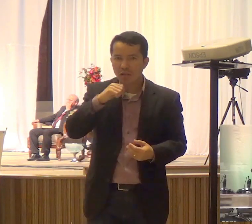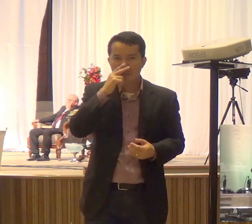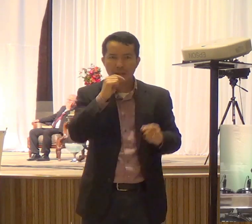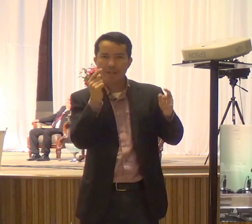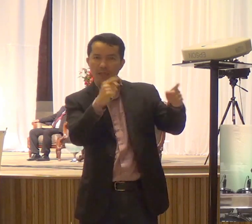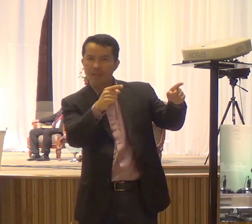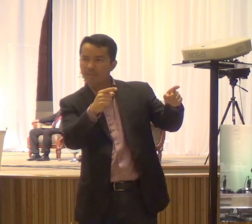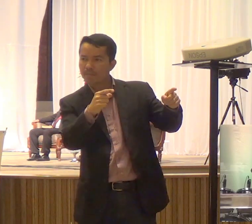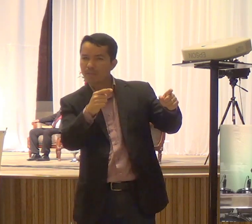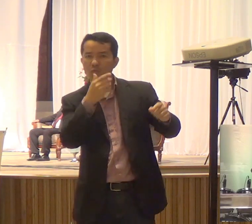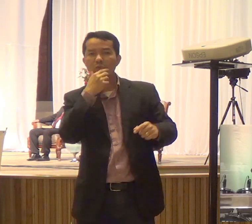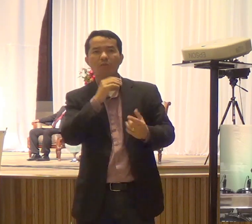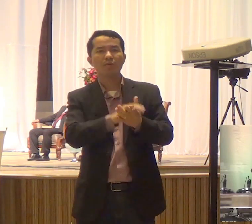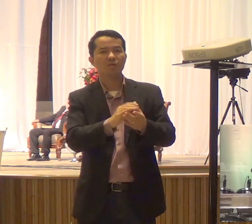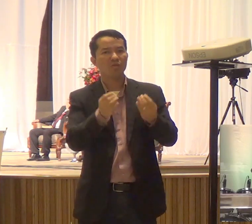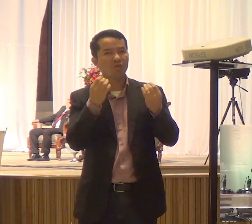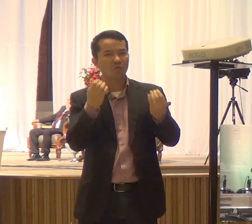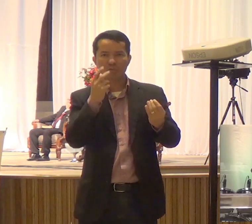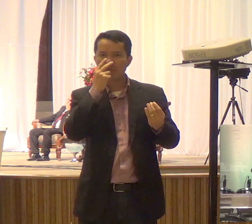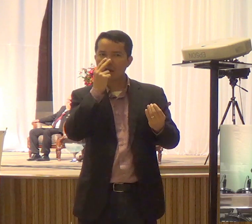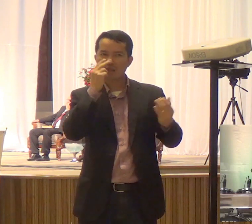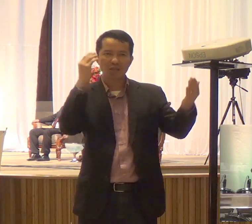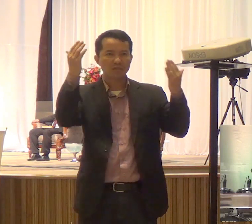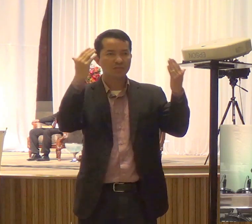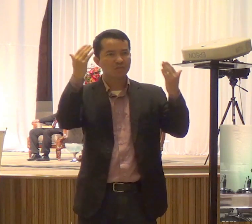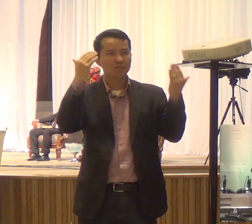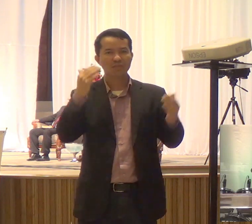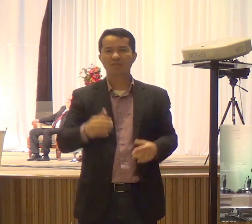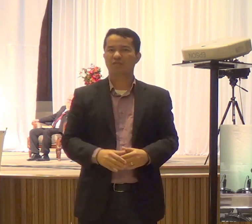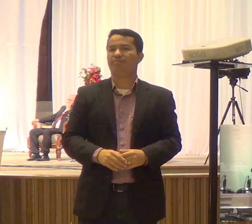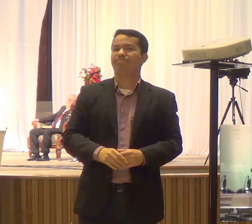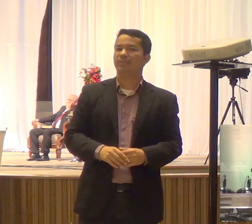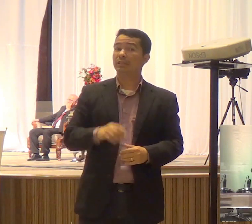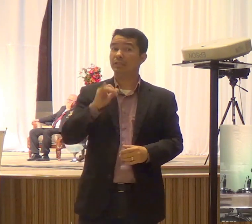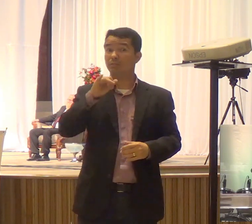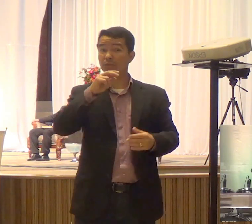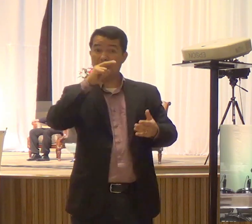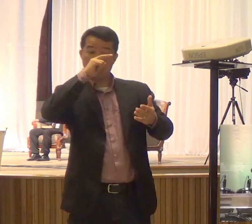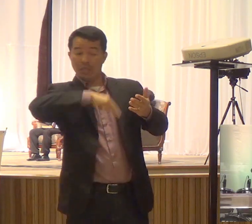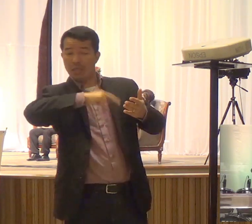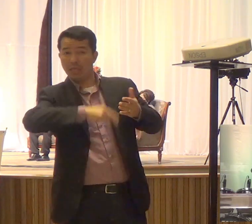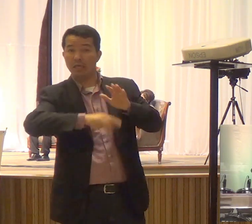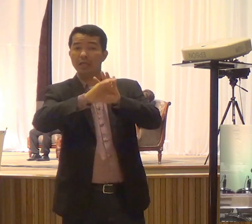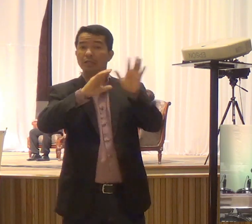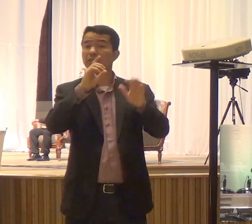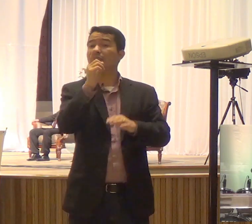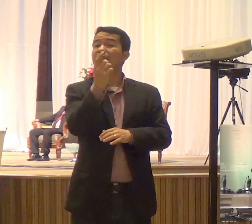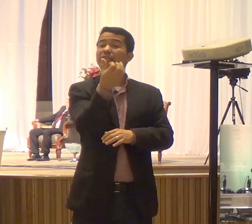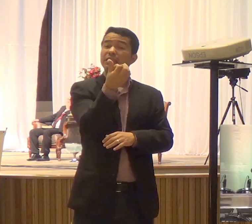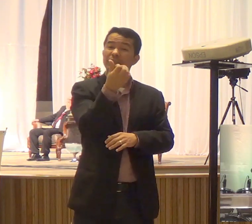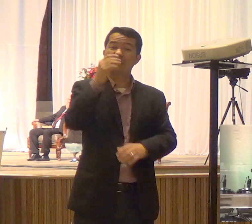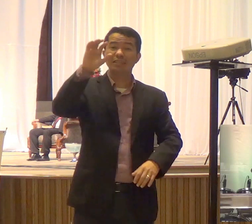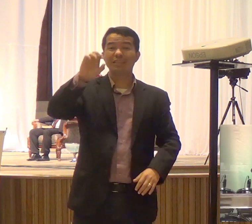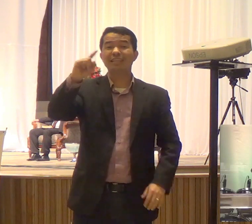marido. E se você continua lendo o capítulo 16 de Ezequiel, vai falar que O